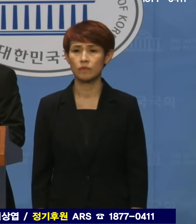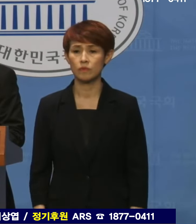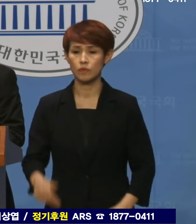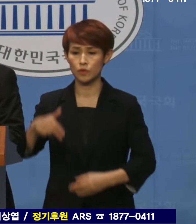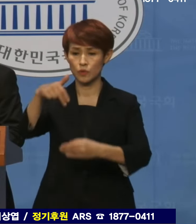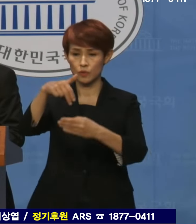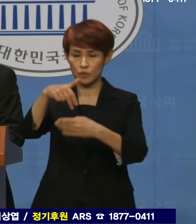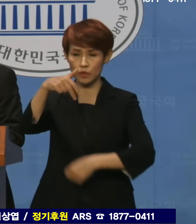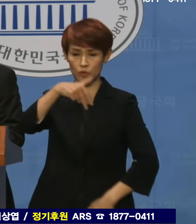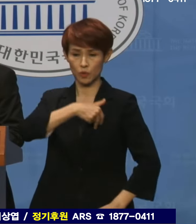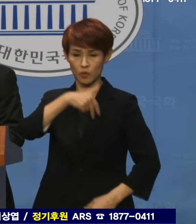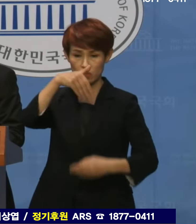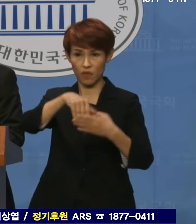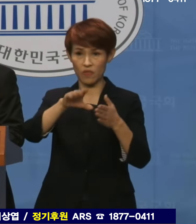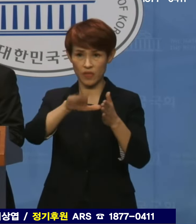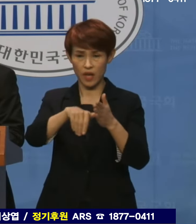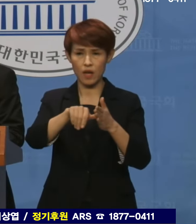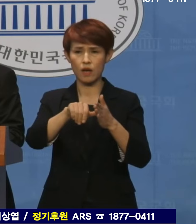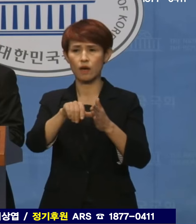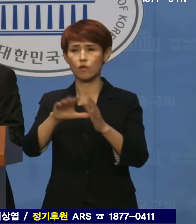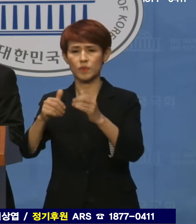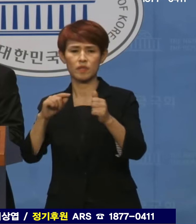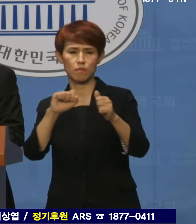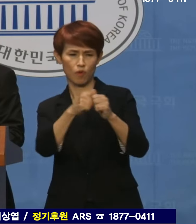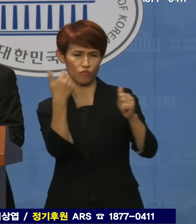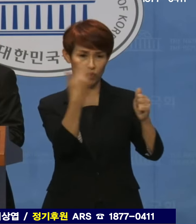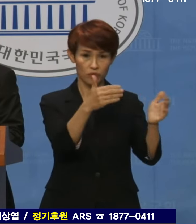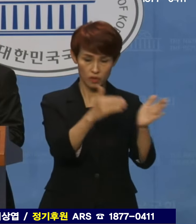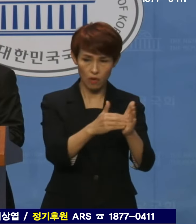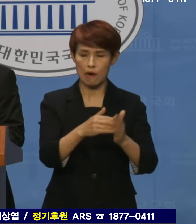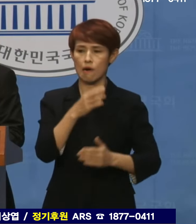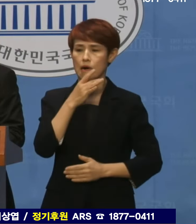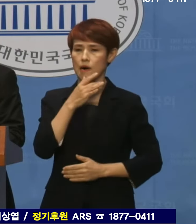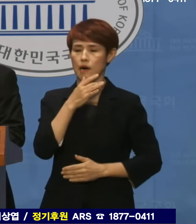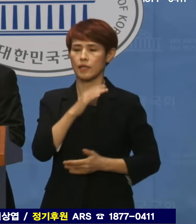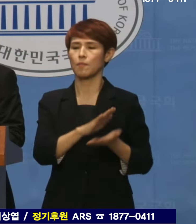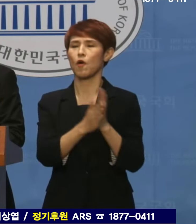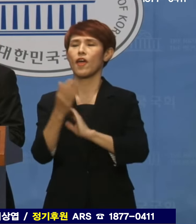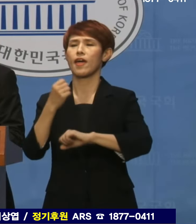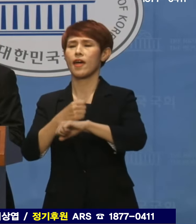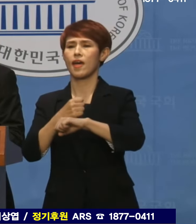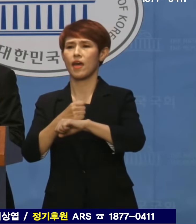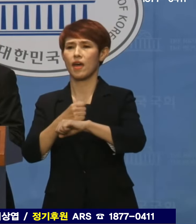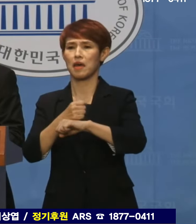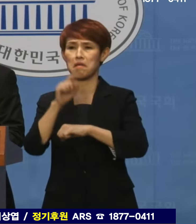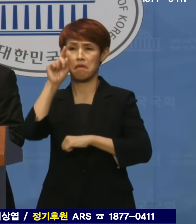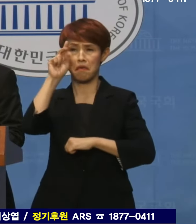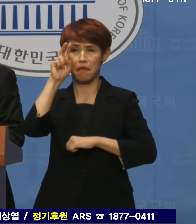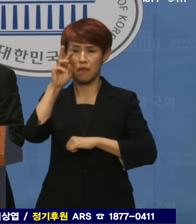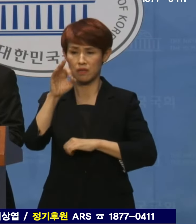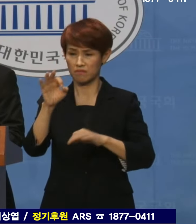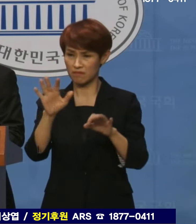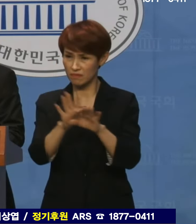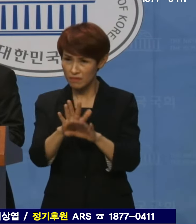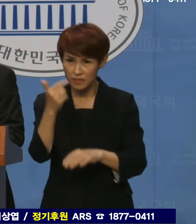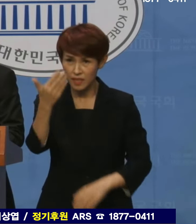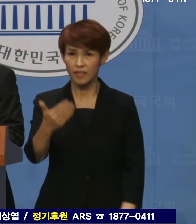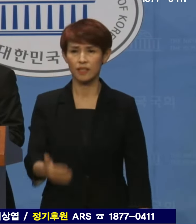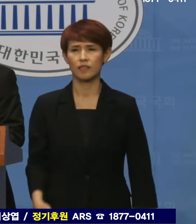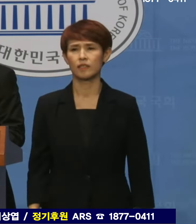총선에서 나타난 민심을 반영하고 변화하겠다는 국민의힘의 다짐은 역시나 작심삼일로 끝나는 것입니까?